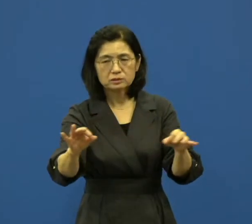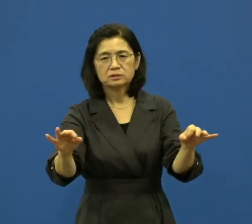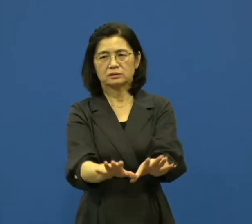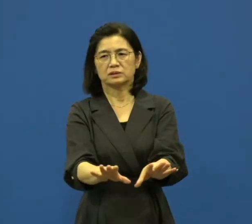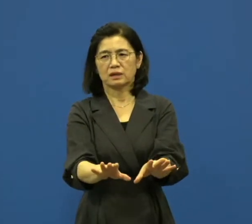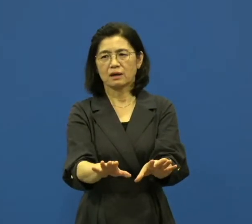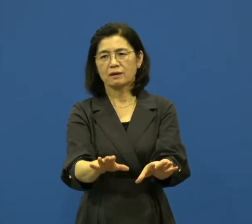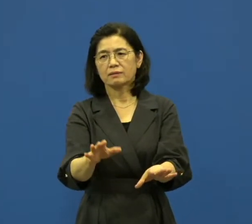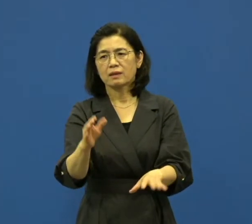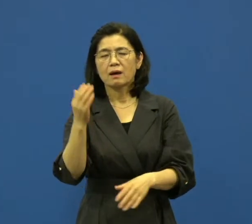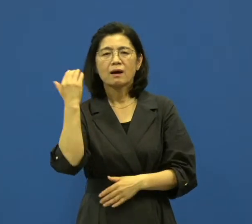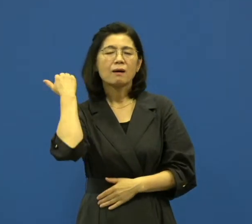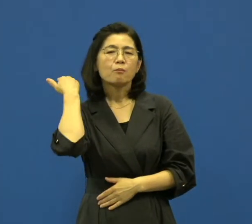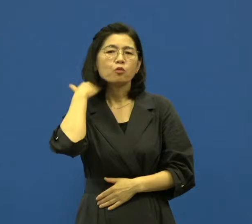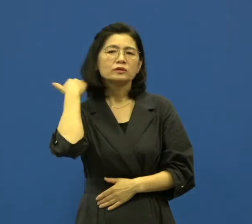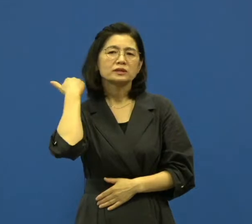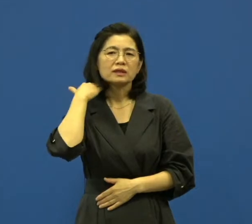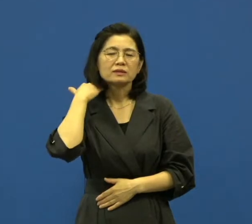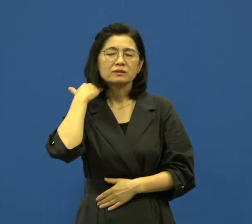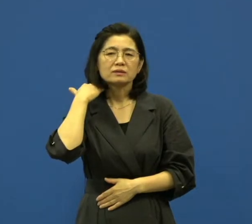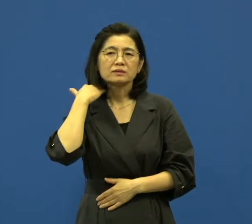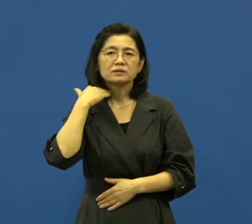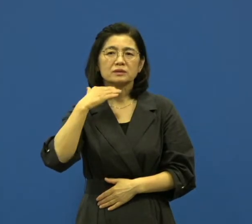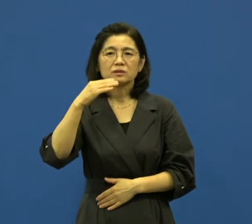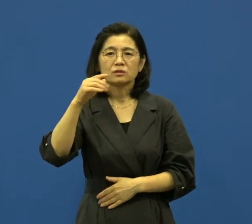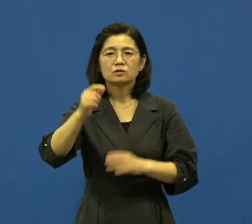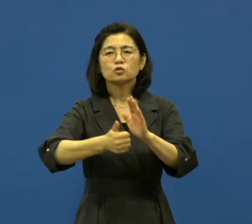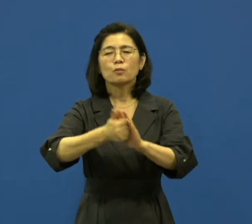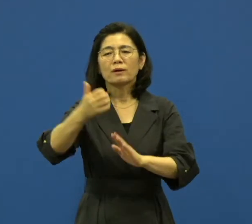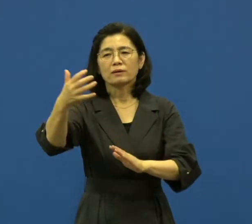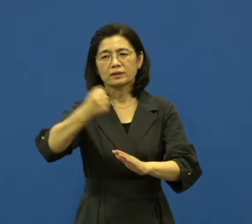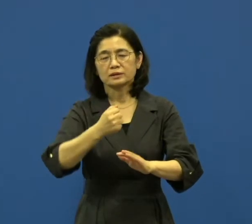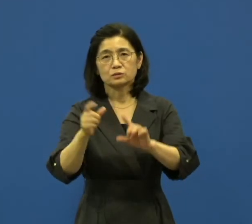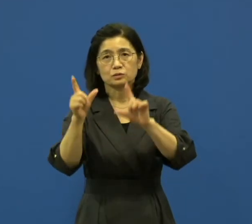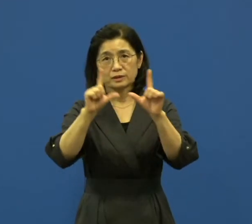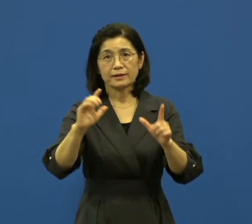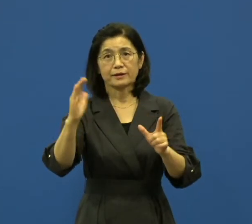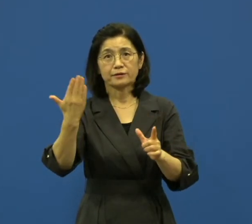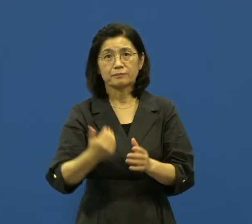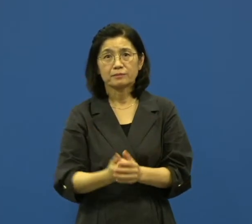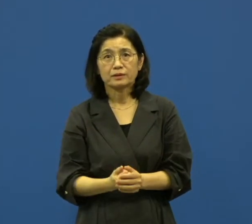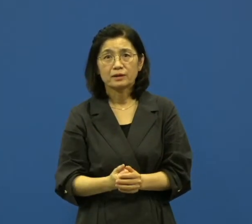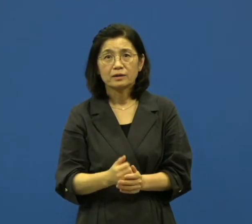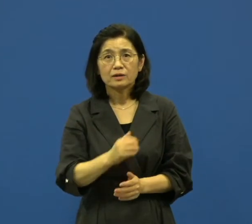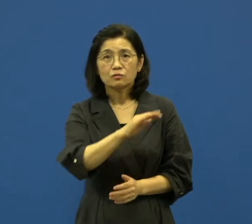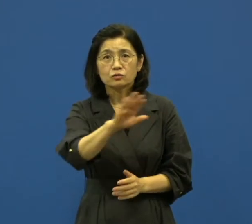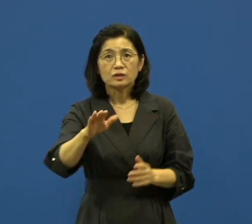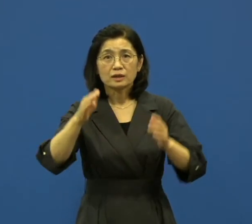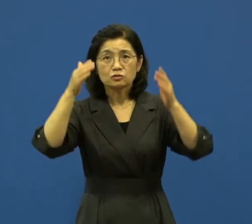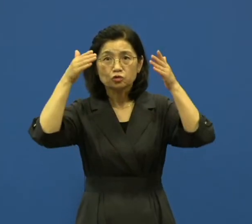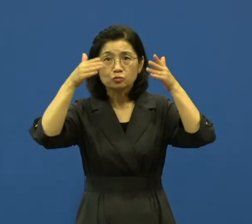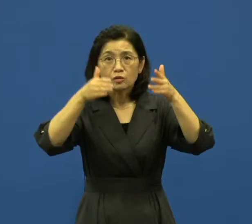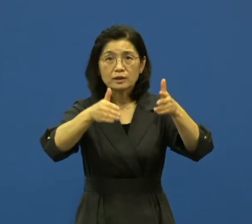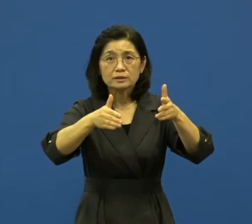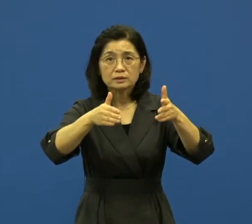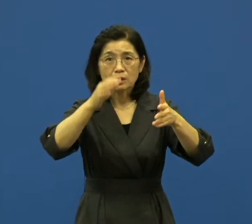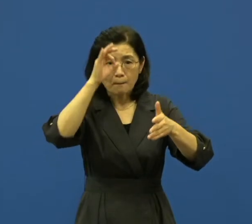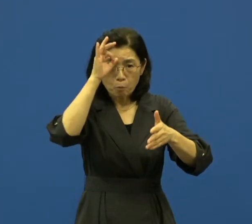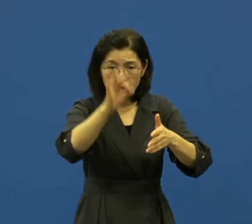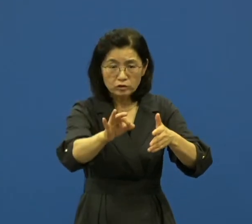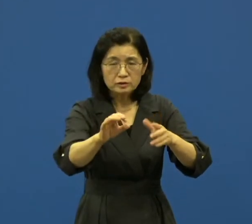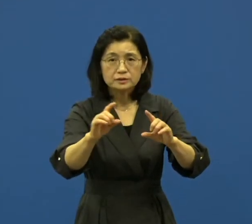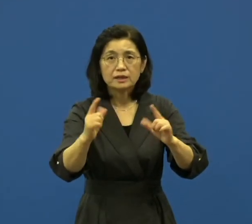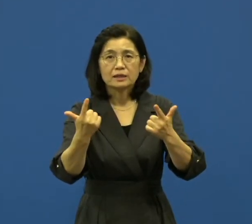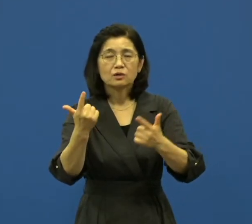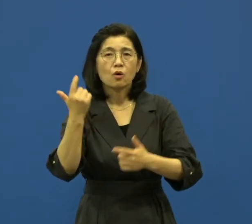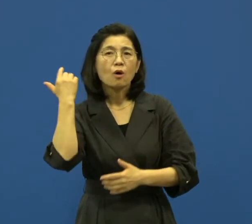보이지 않는 것을 우리가 추구하는 것입니다. 고린도서 4장 18절을 보십시오. 우리가 주목하는 것은 보이는 것이 아니요 보이지